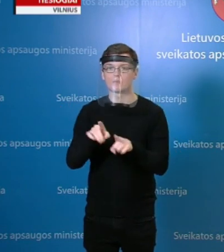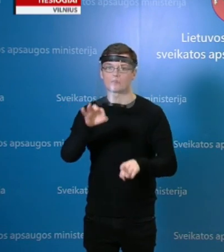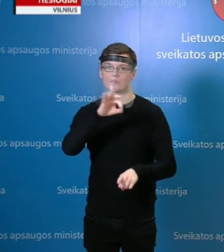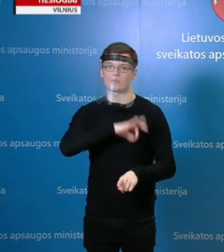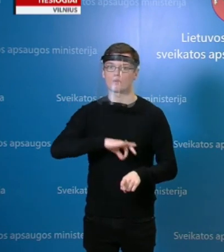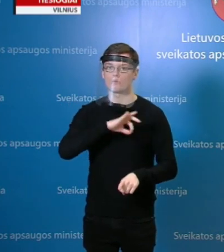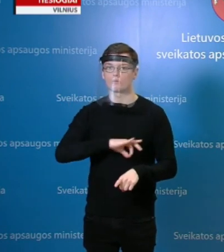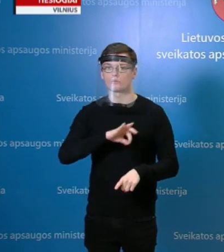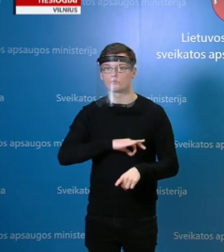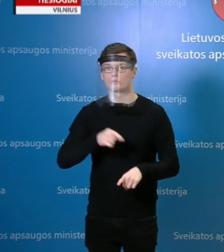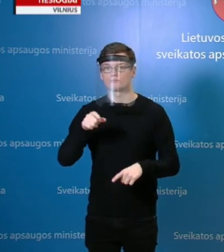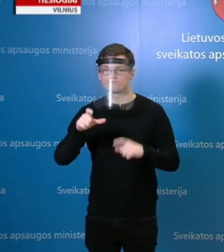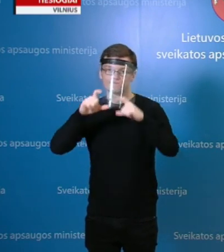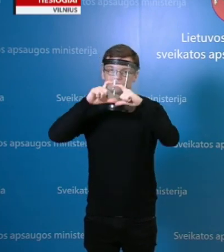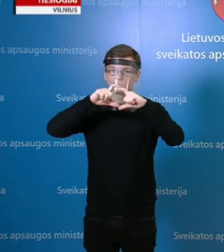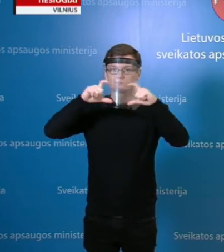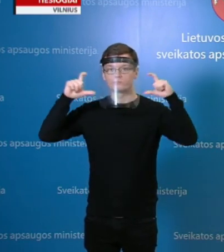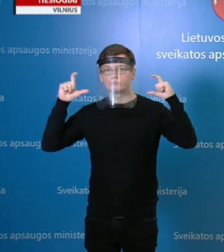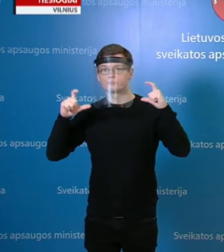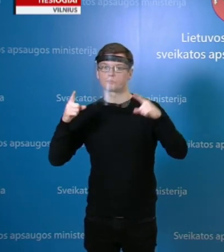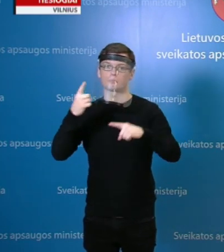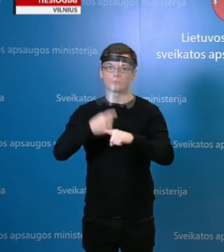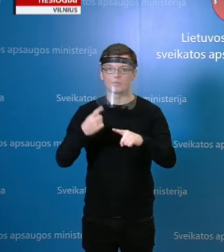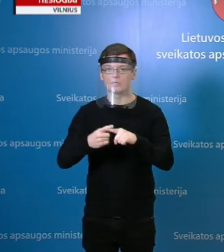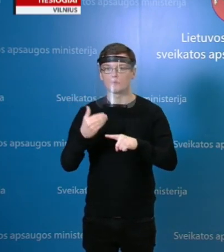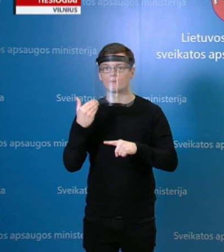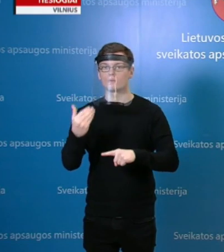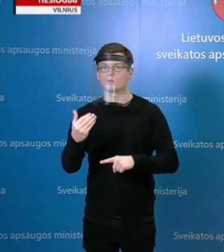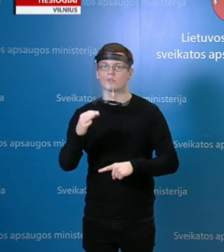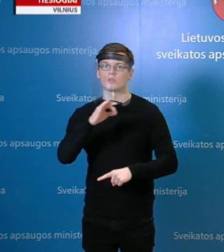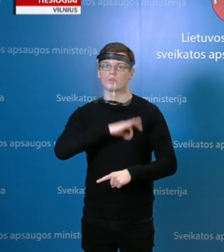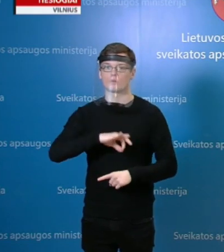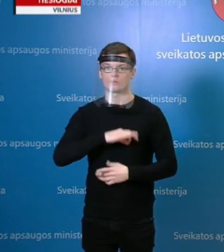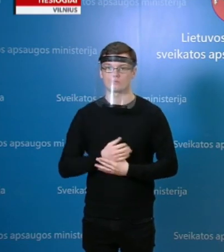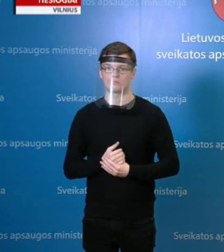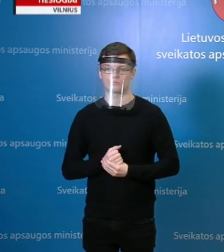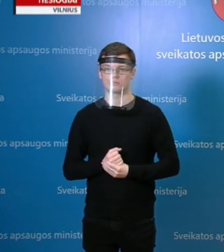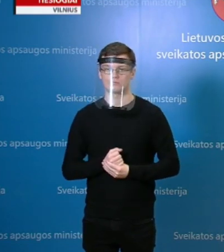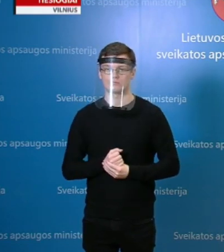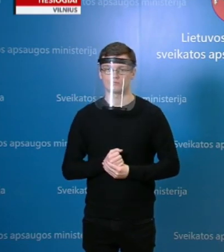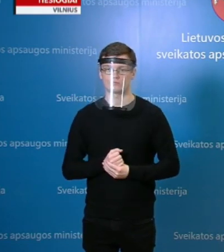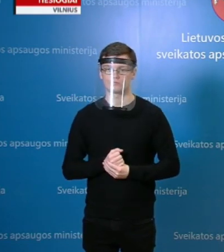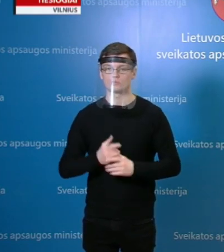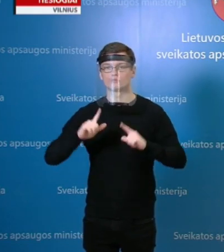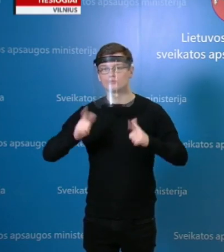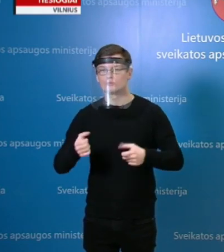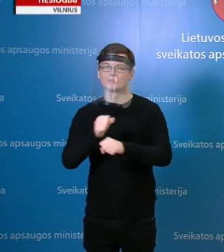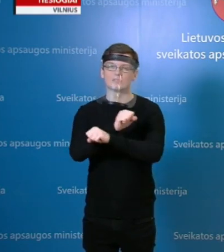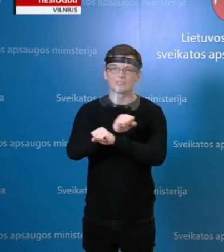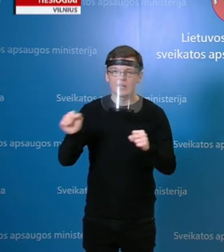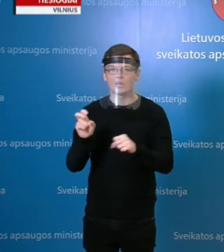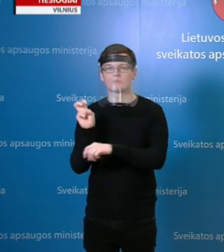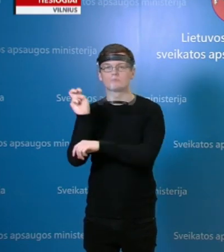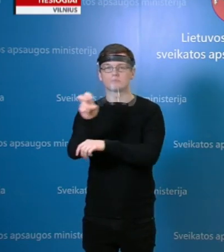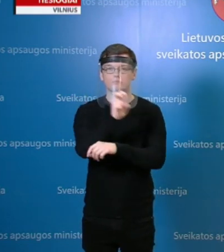veidą, tai yra nos ir burną dengiančias priemonės. Tikrai negalima ir nereikia lankyti ar susitikinėti